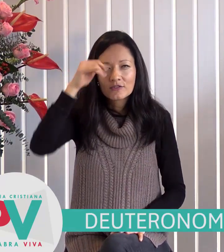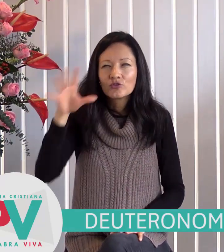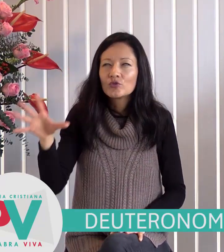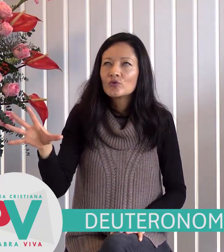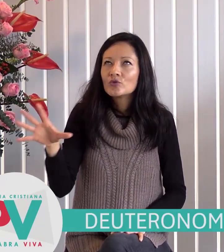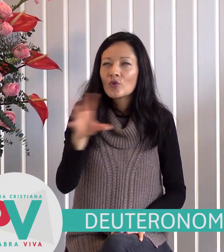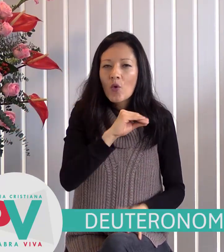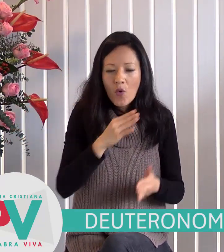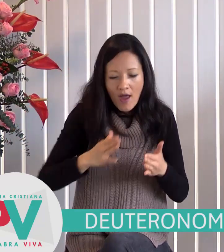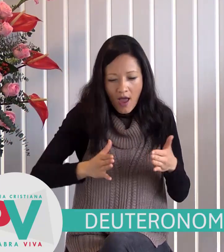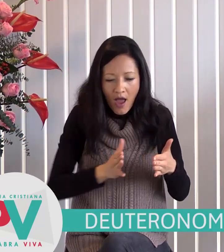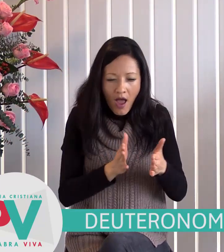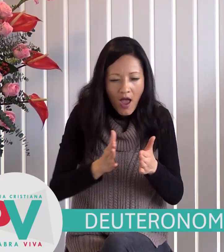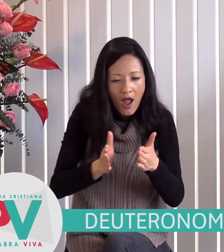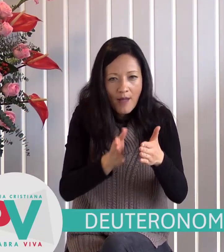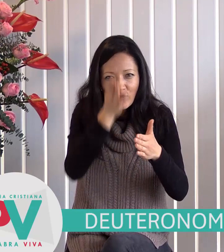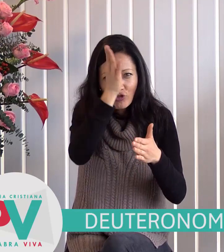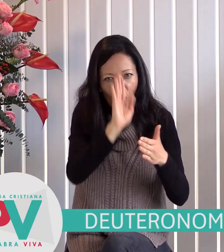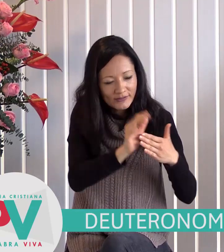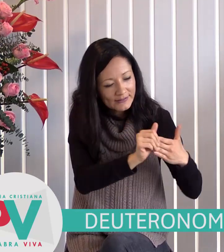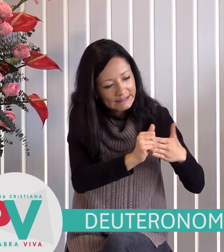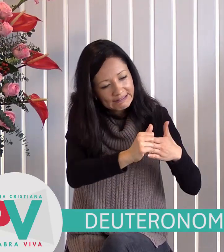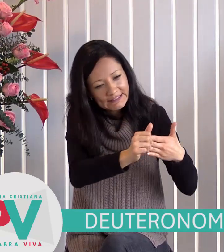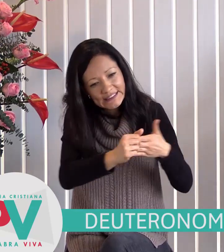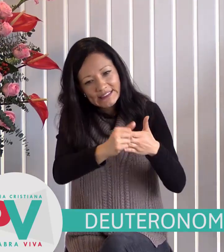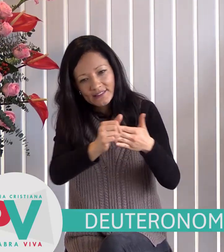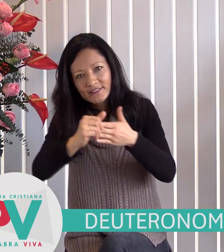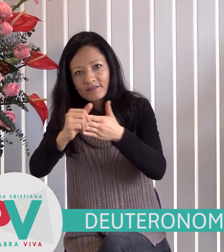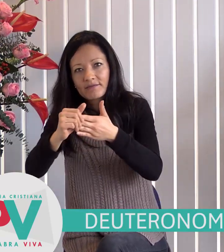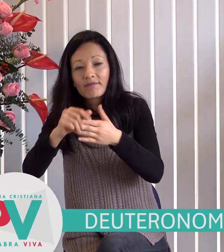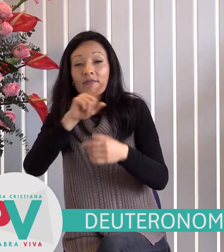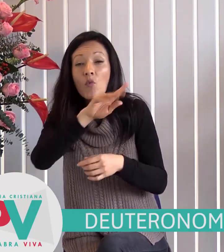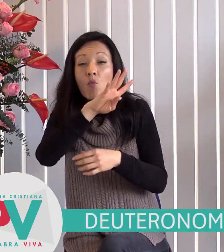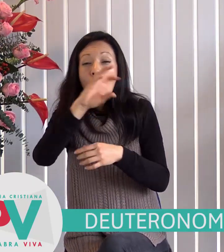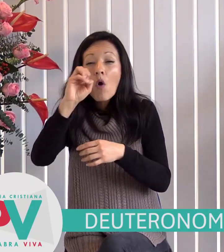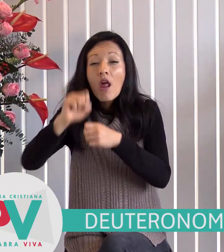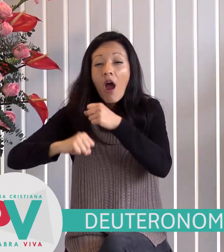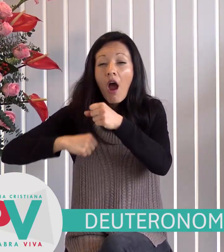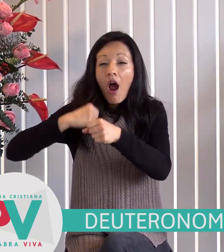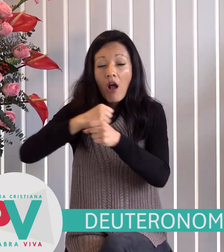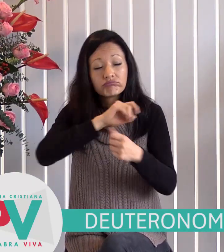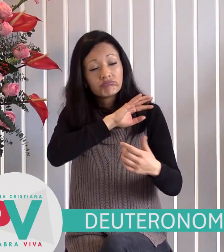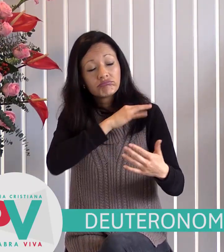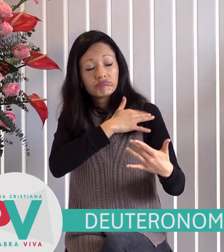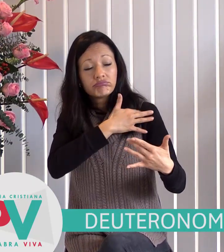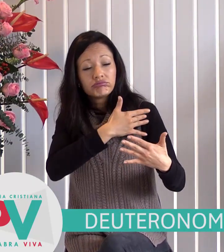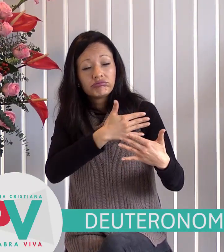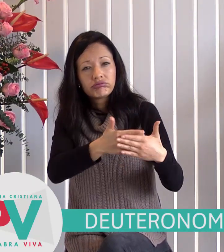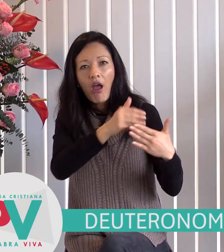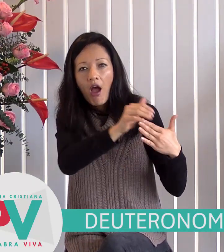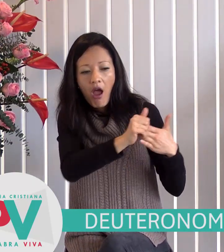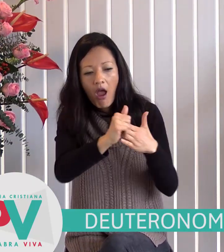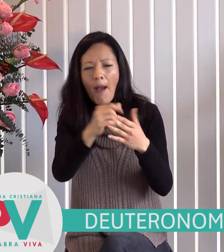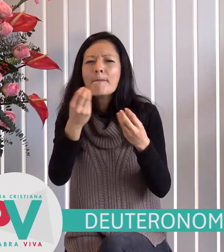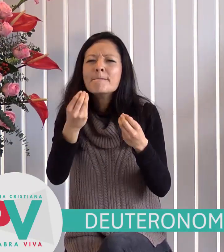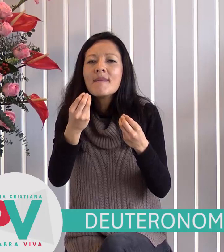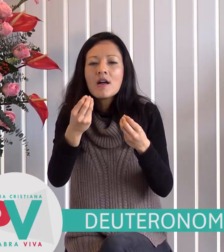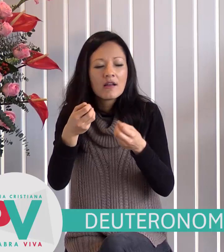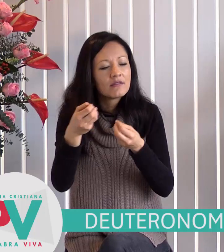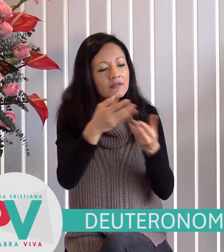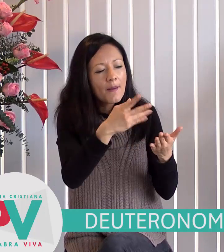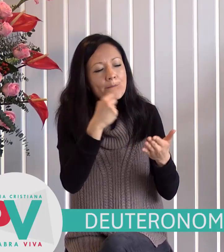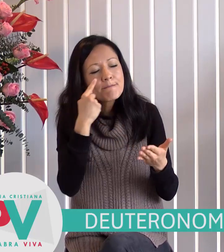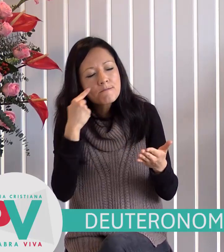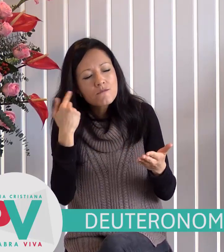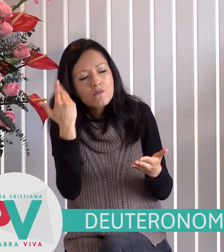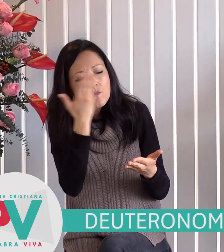el camino por donde te ha traído Jehová tu Dios, estos 40 años en el desierto, para afligirte,